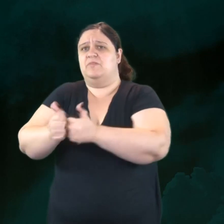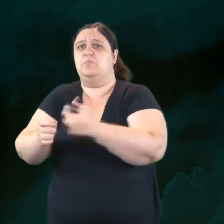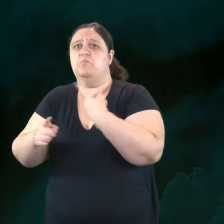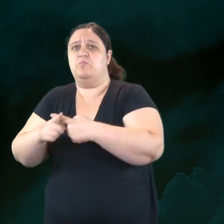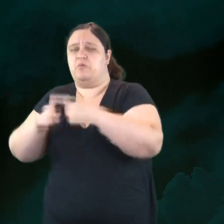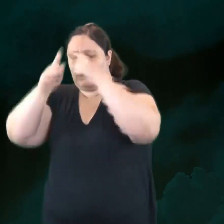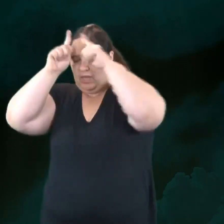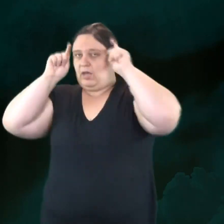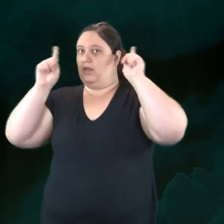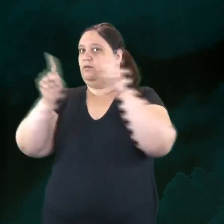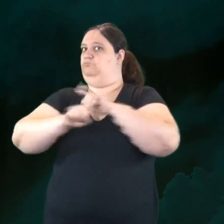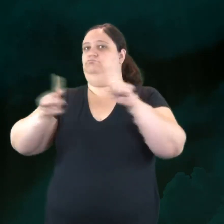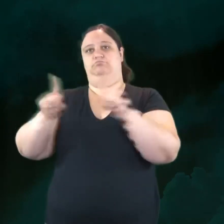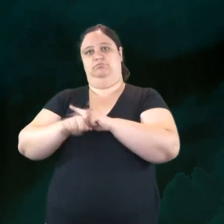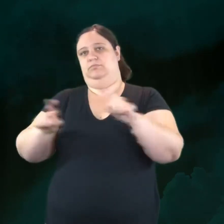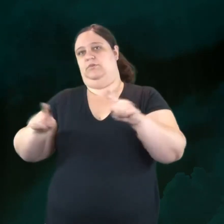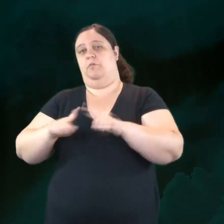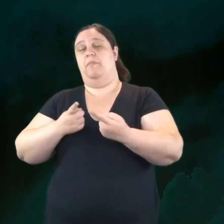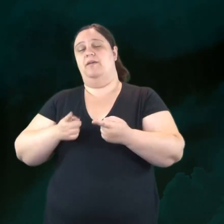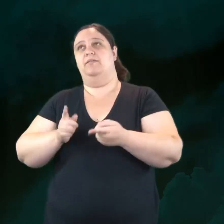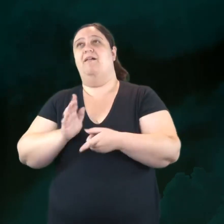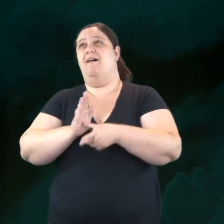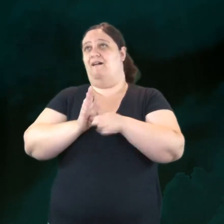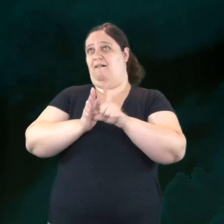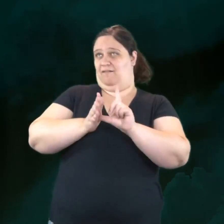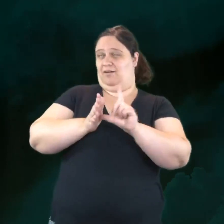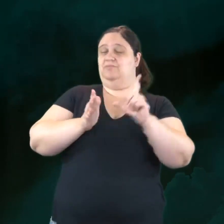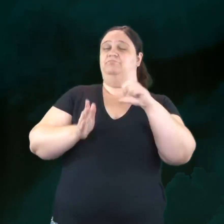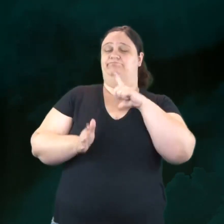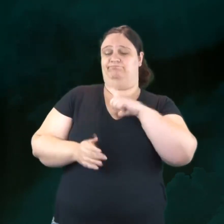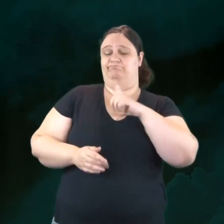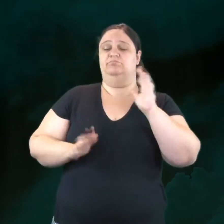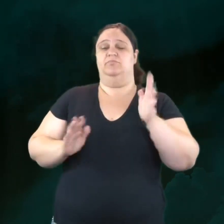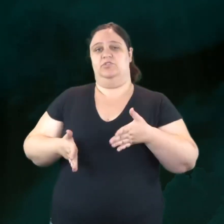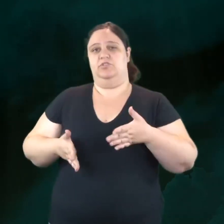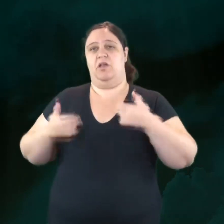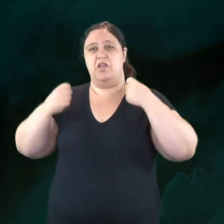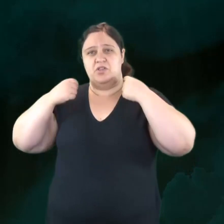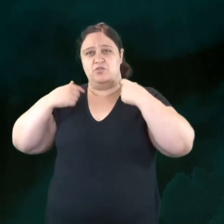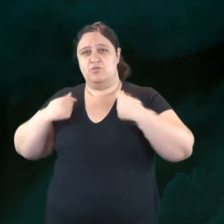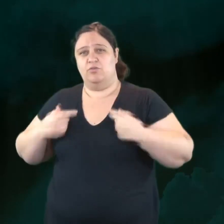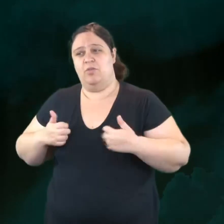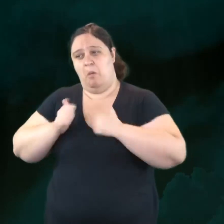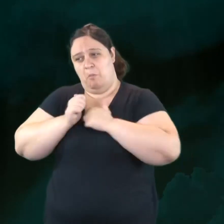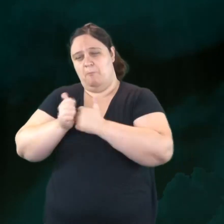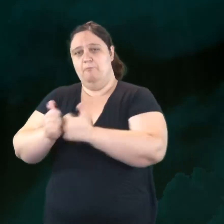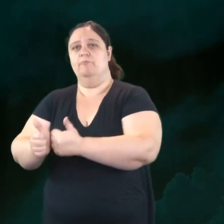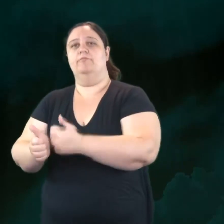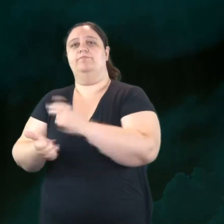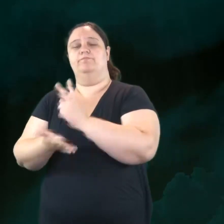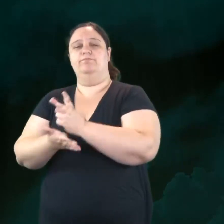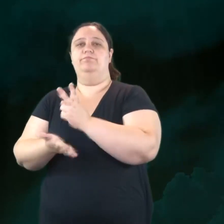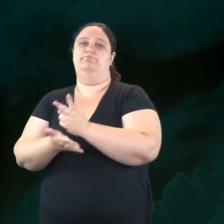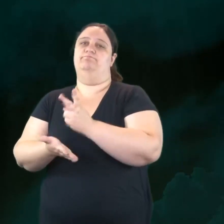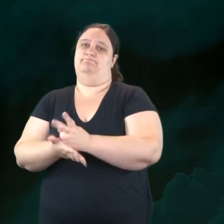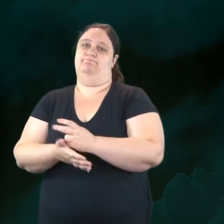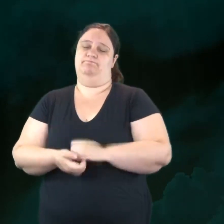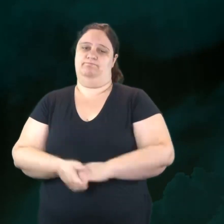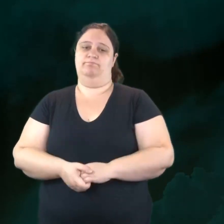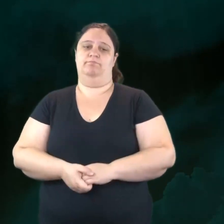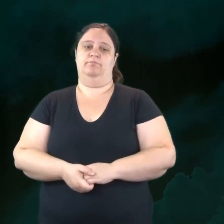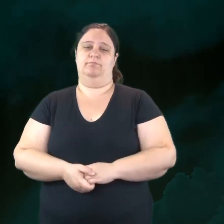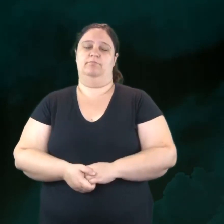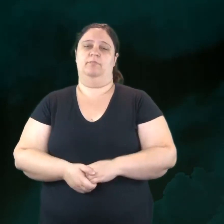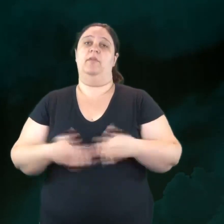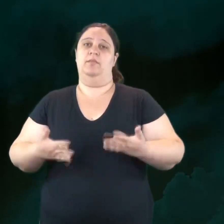perseguição já acontecia, né, por parte dos judeus lá na Judeia. Tá? Então, ali, até o